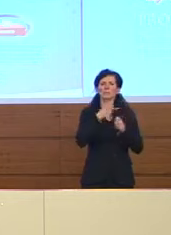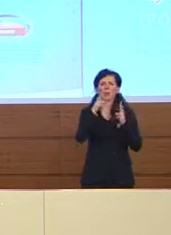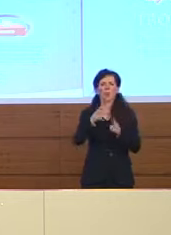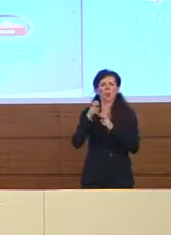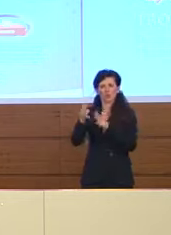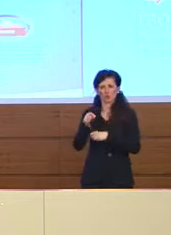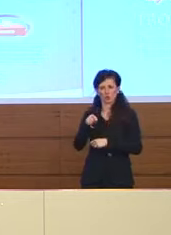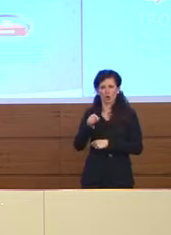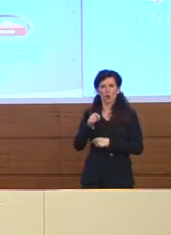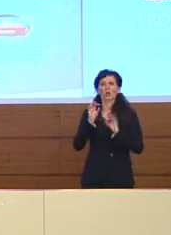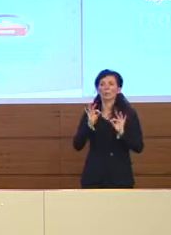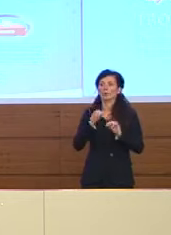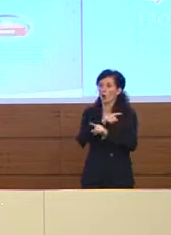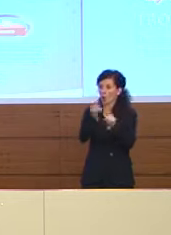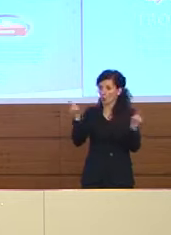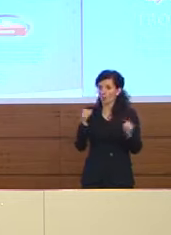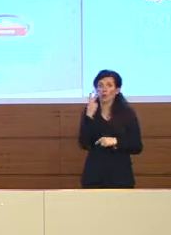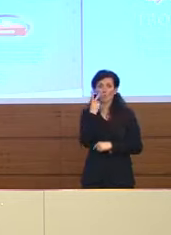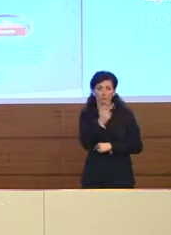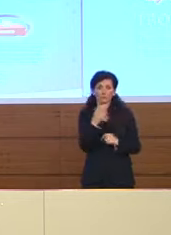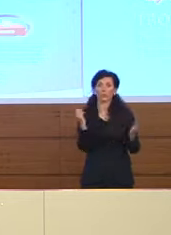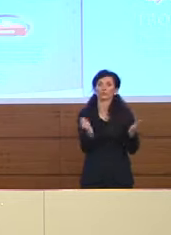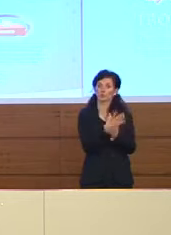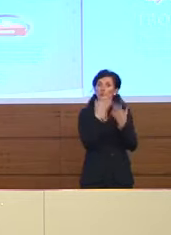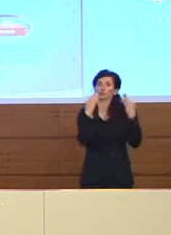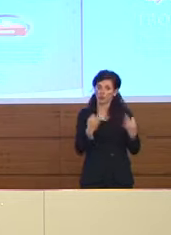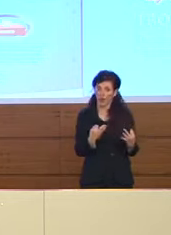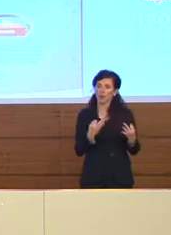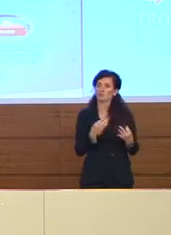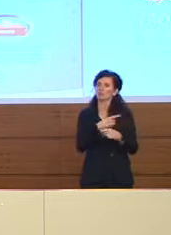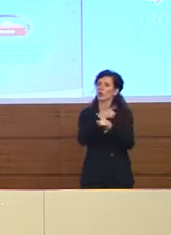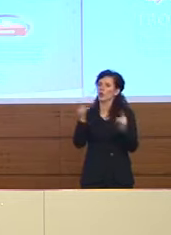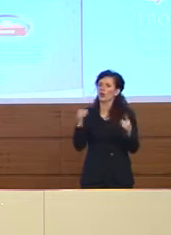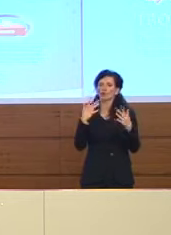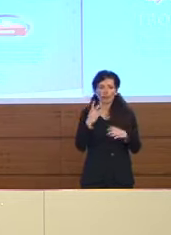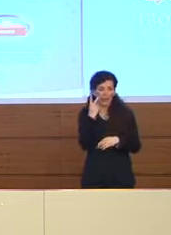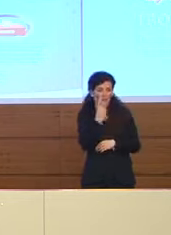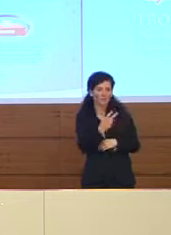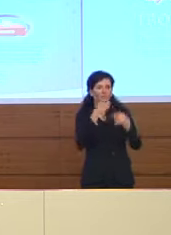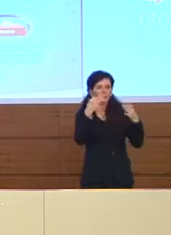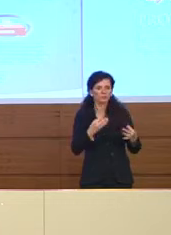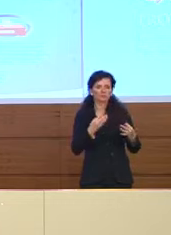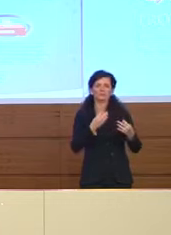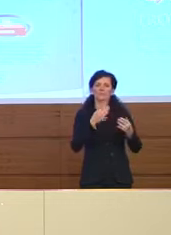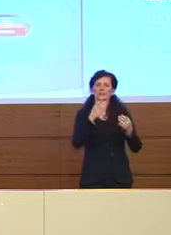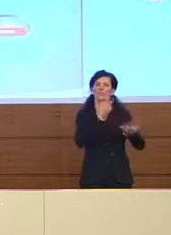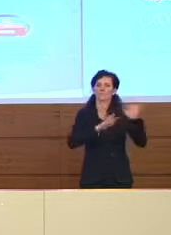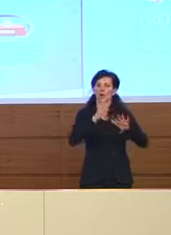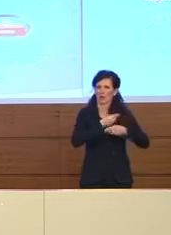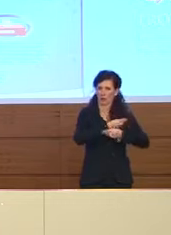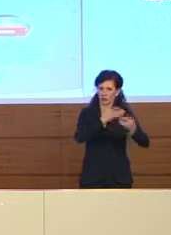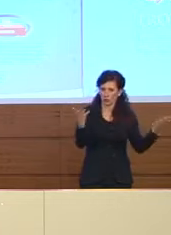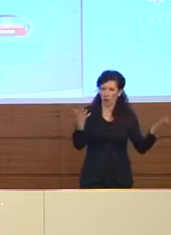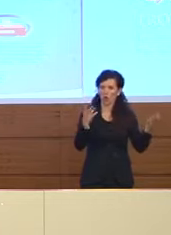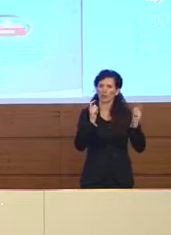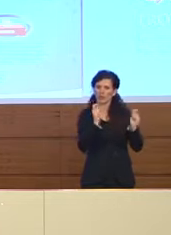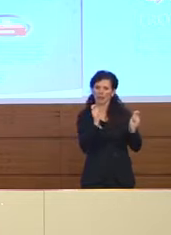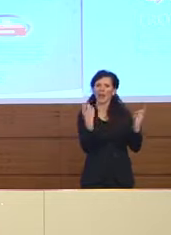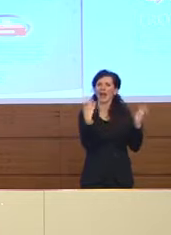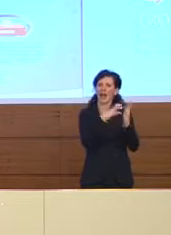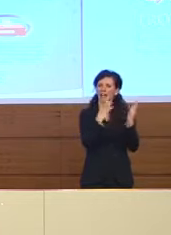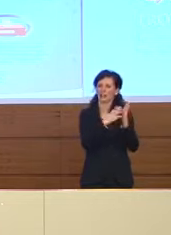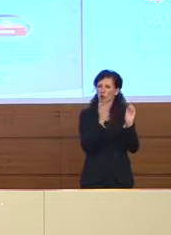avete potuto constatare avete documentato anche in alcuni vostri articoli o da notizie che noi